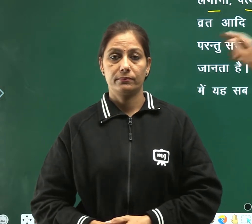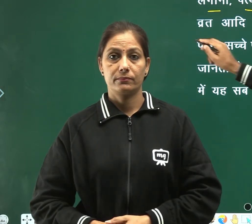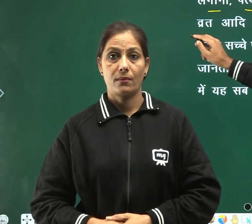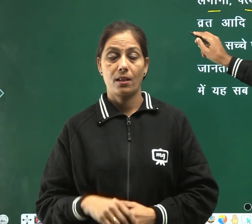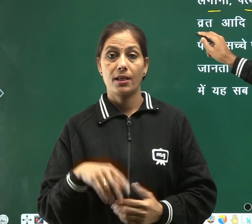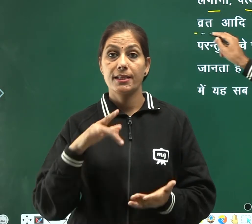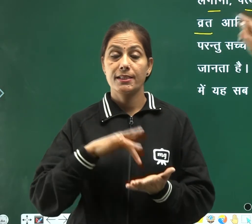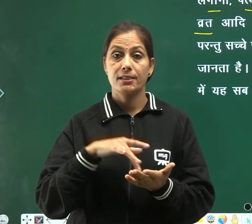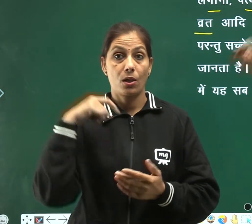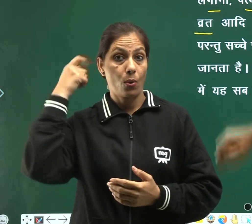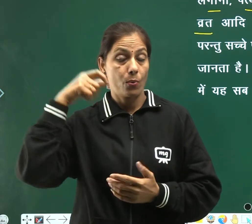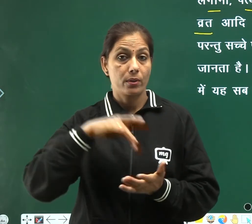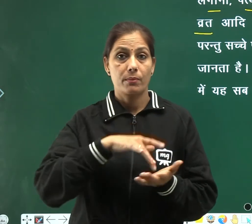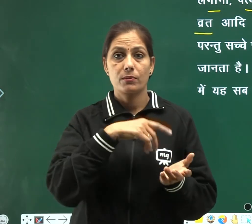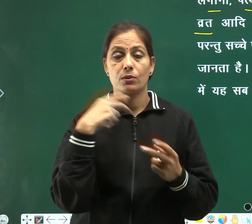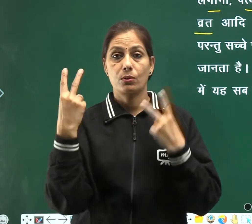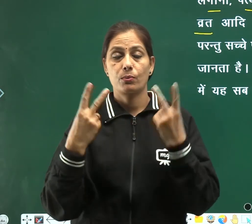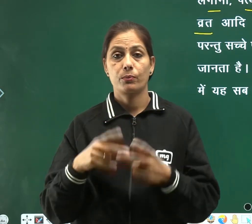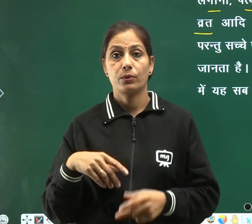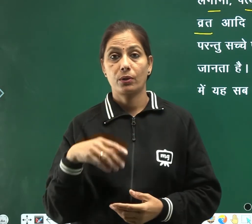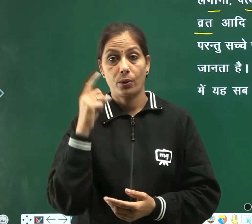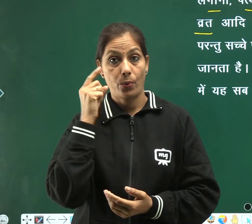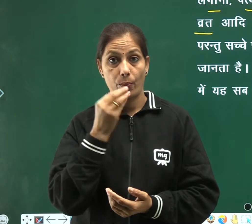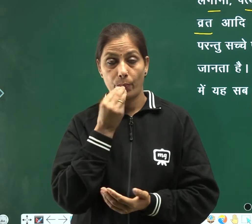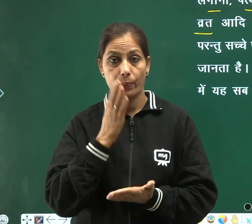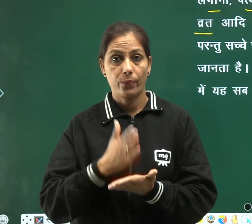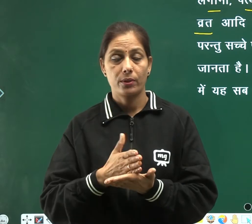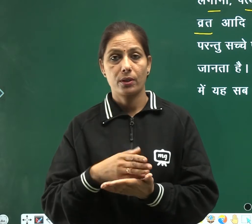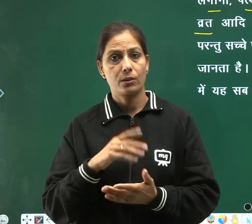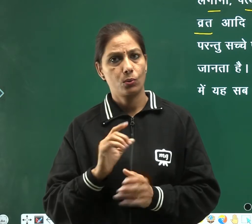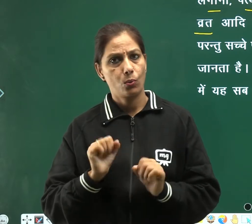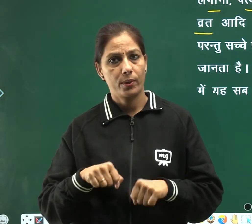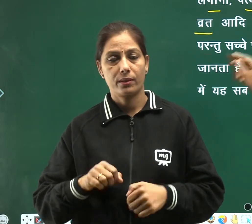तीर्थ, व्रत आदि को मानता है,